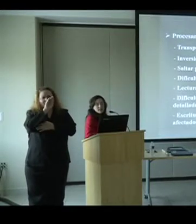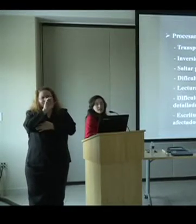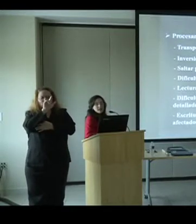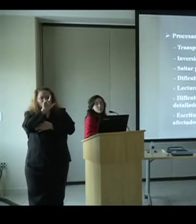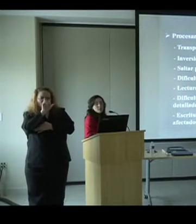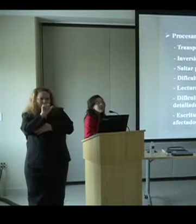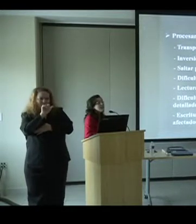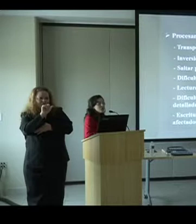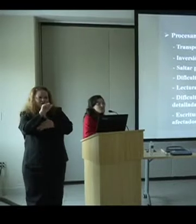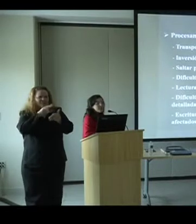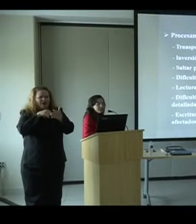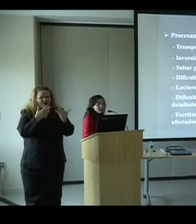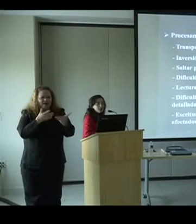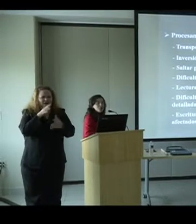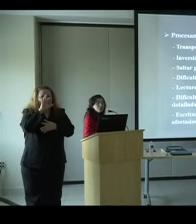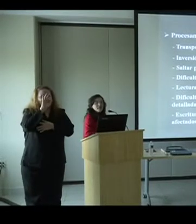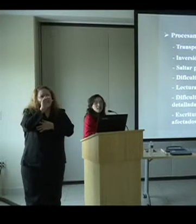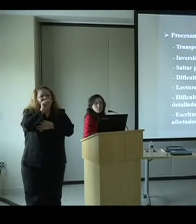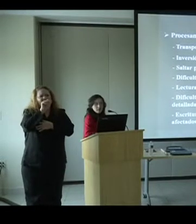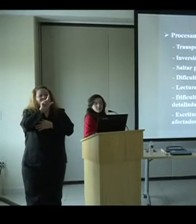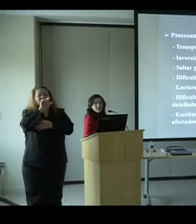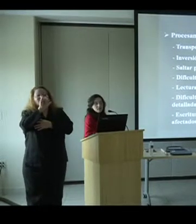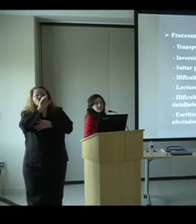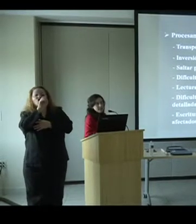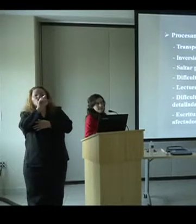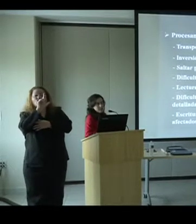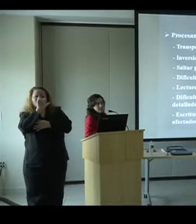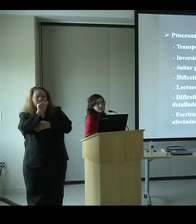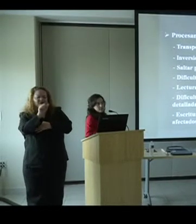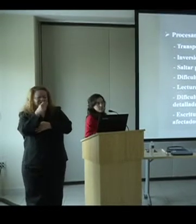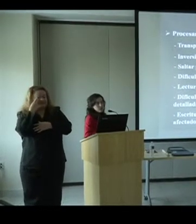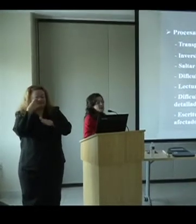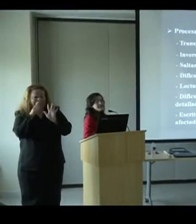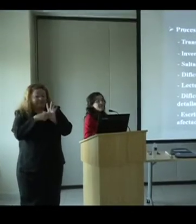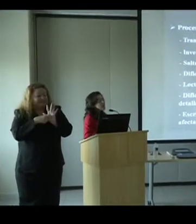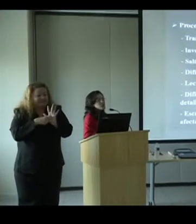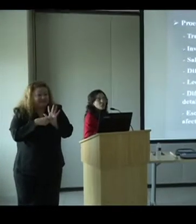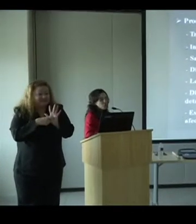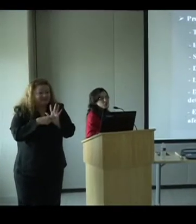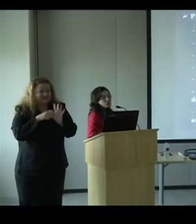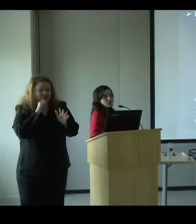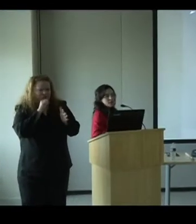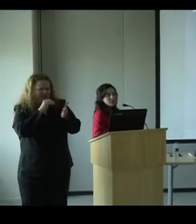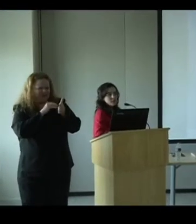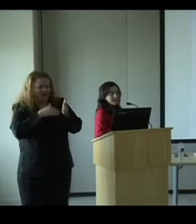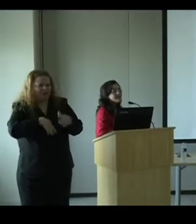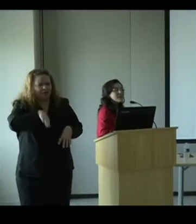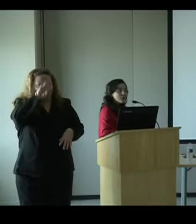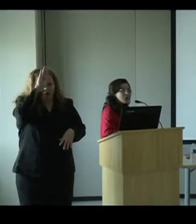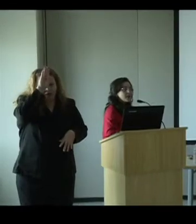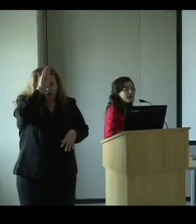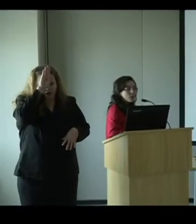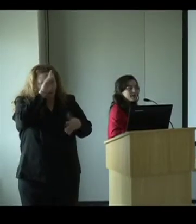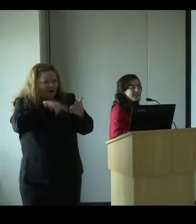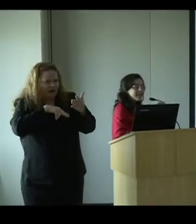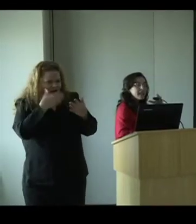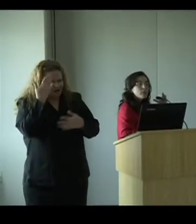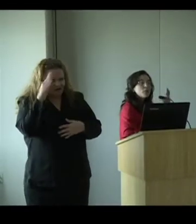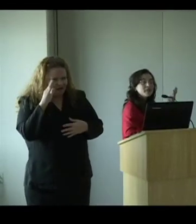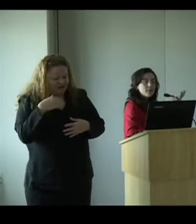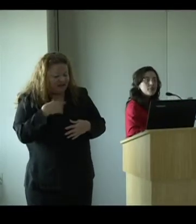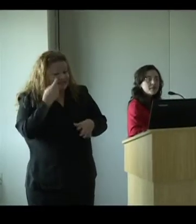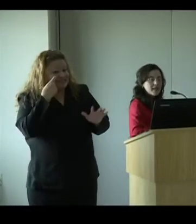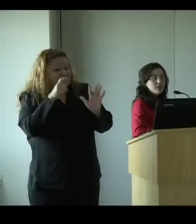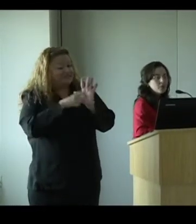y el problema es que no De verdad no se da cuenta que lo está haciendo No es que sea un niño tonto que no sabe leer es que no se da cuenta